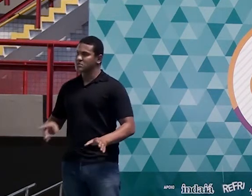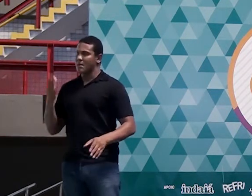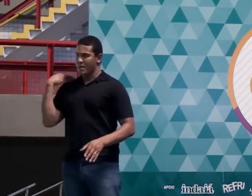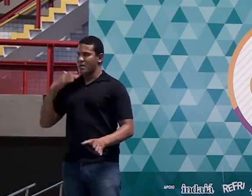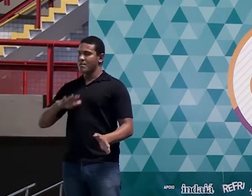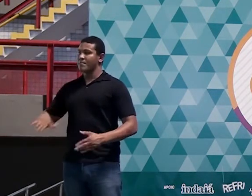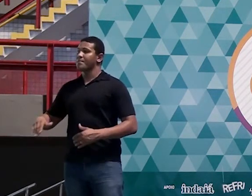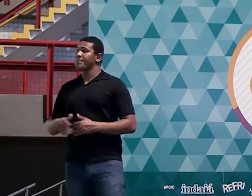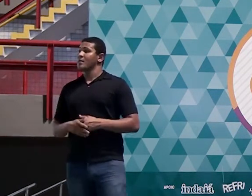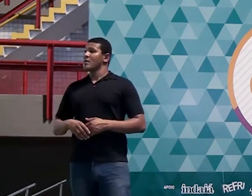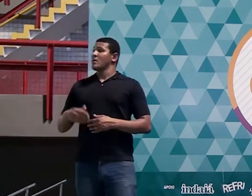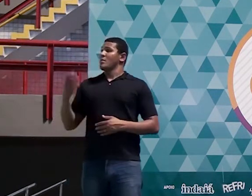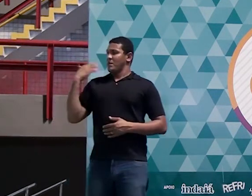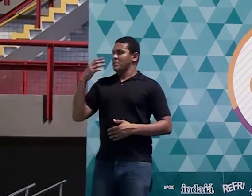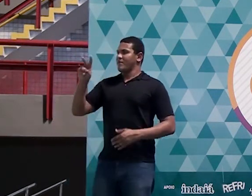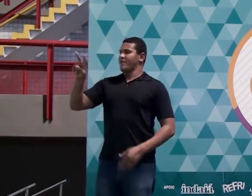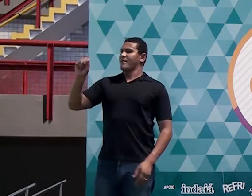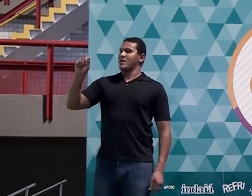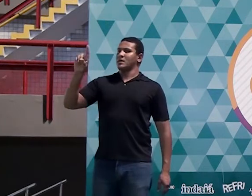era crime